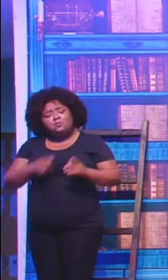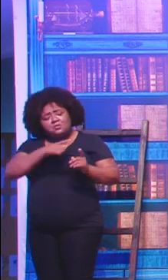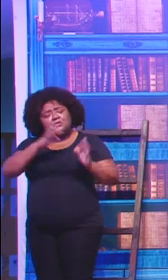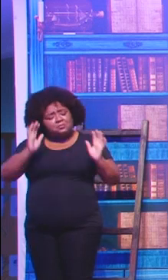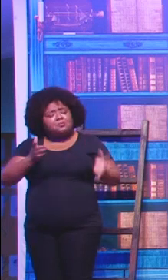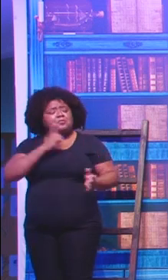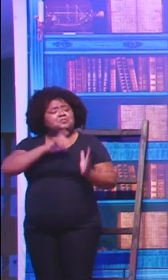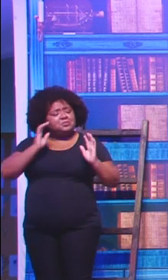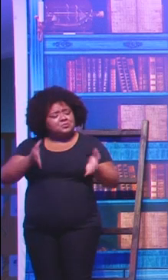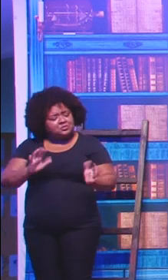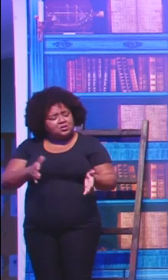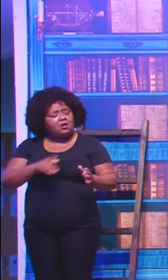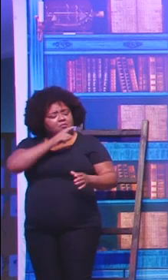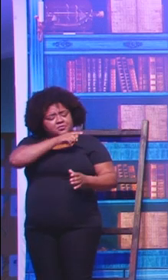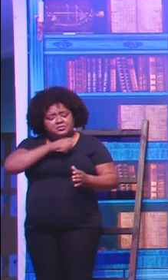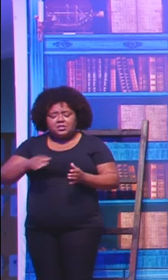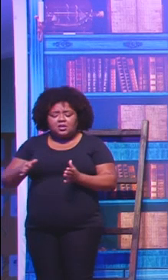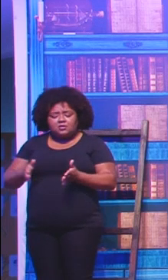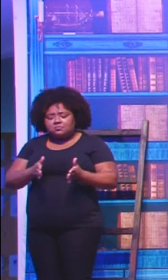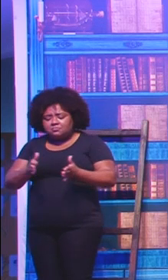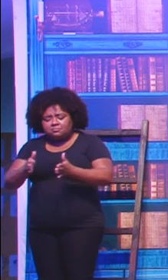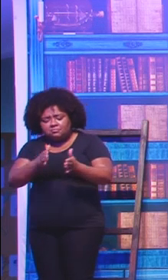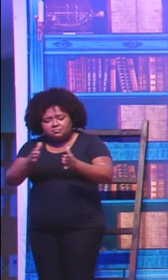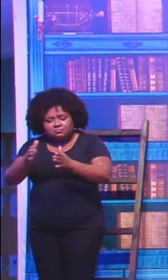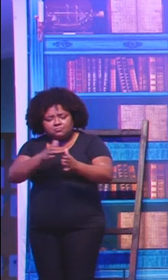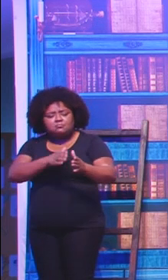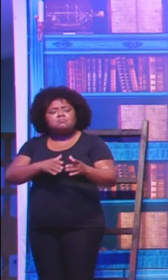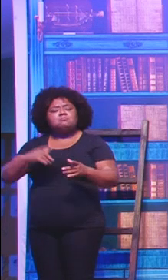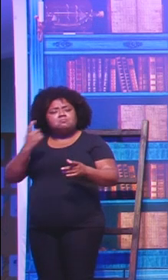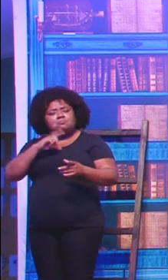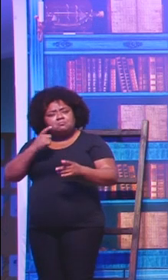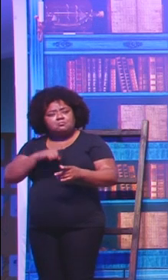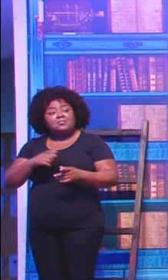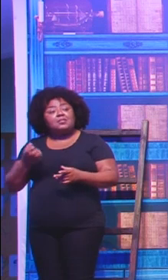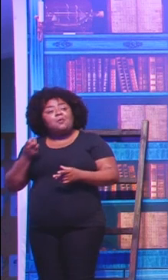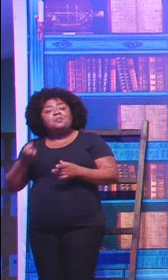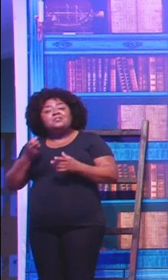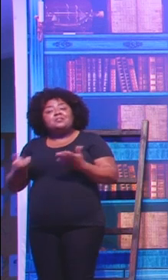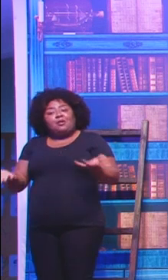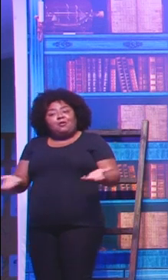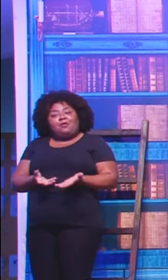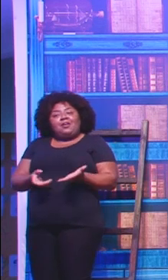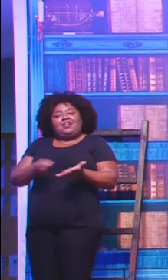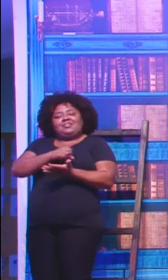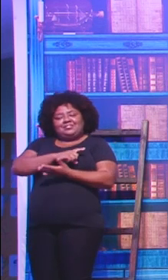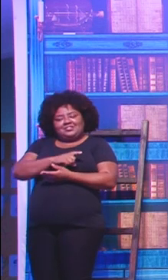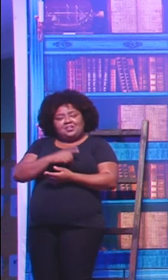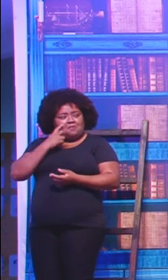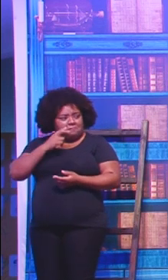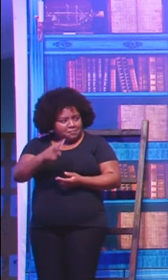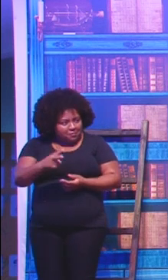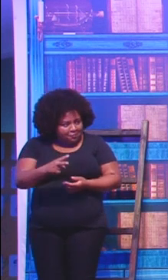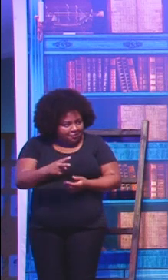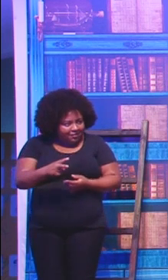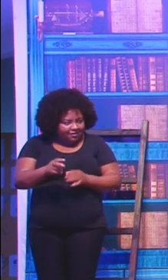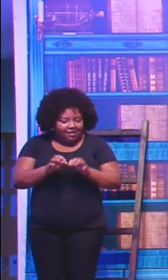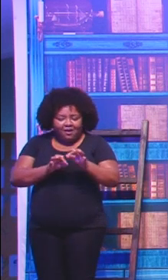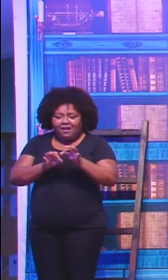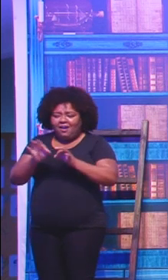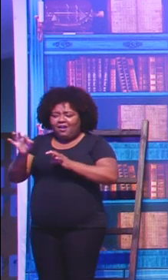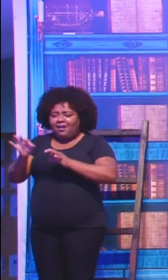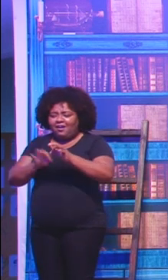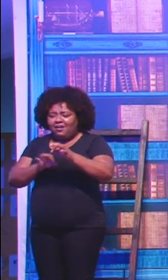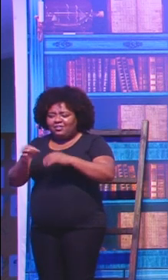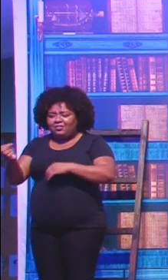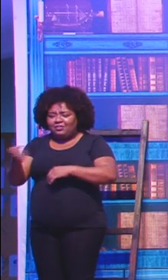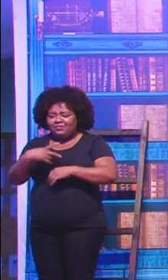pela merecida trajetória. Negócio de aposentadoria agora tão cedo. Com o governo aí, com a reforma, você viu que foi aprovada ontem, a